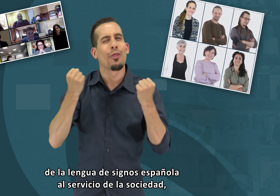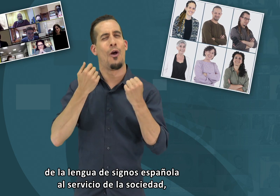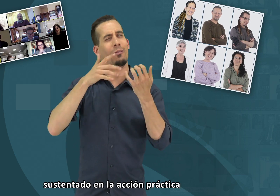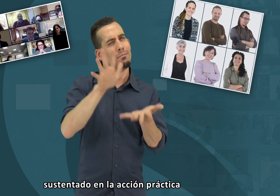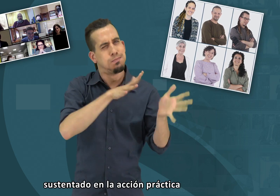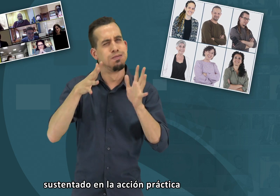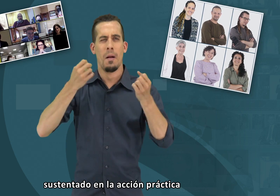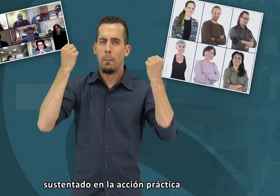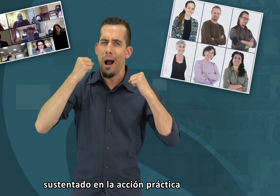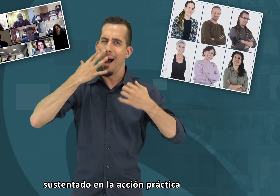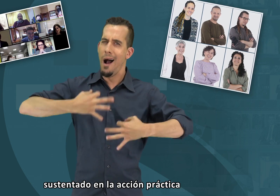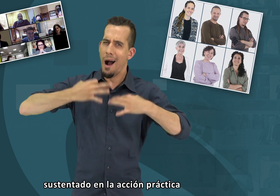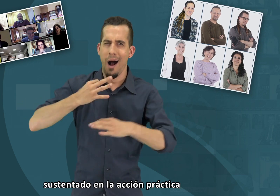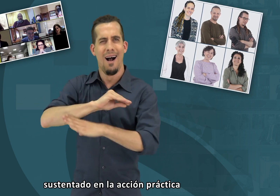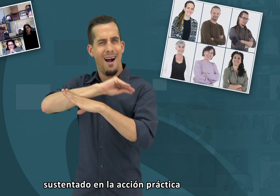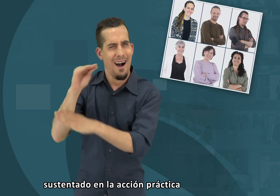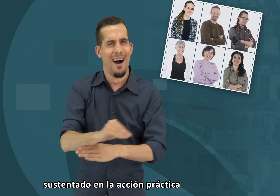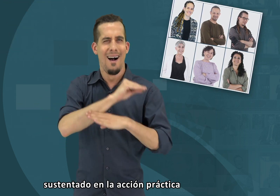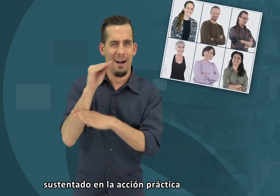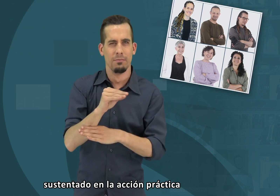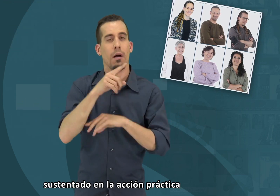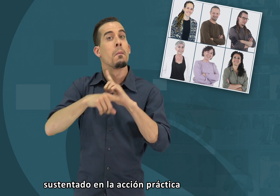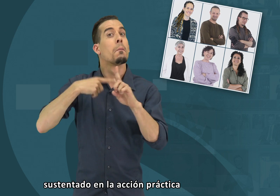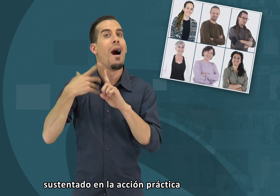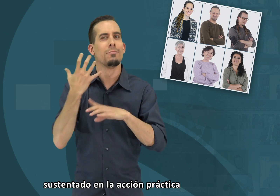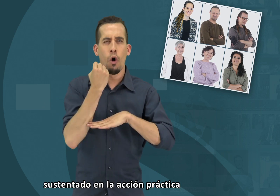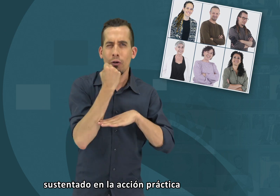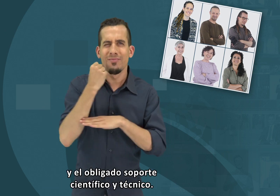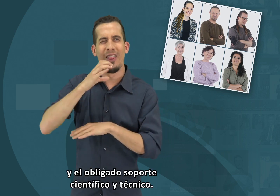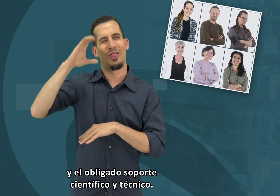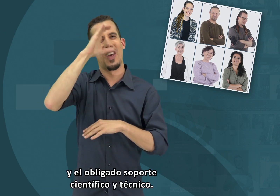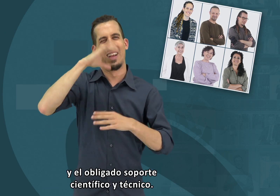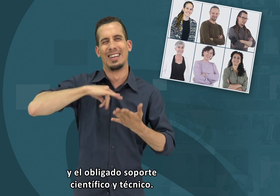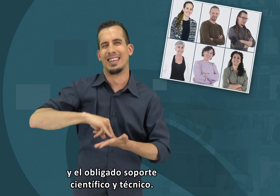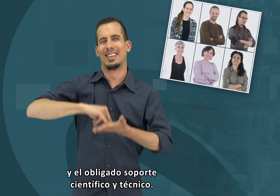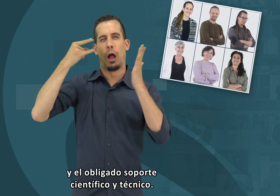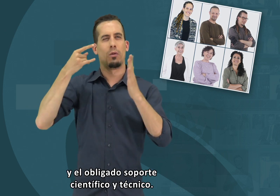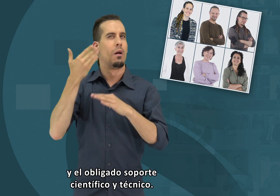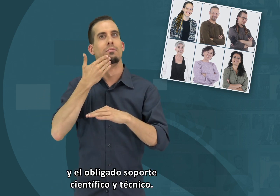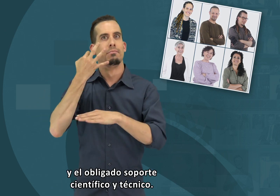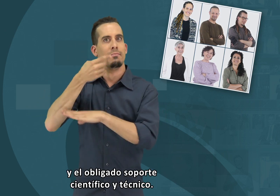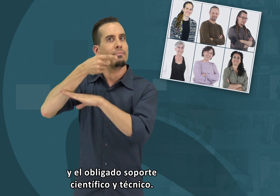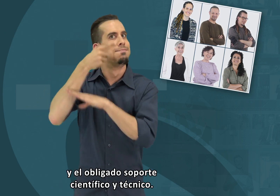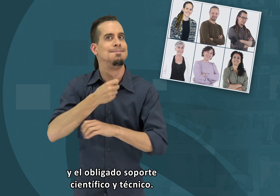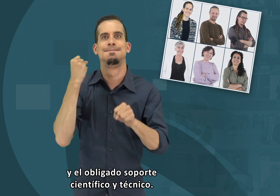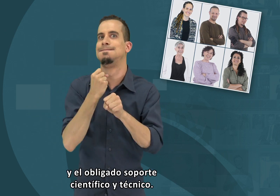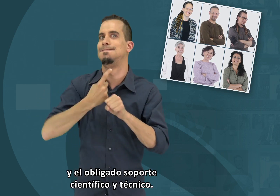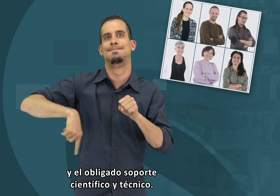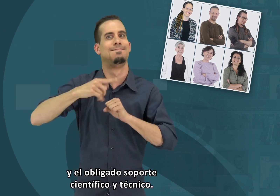sustentado en la acción práctica y el obligado soporte científico y técnico.